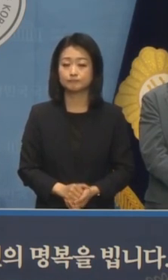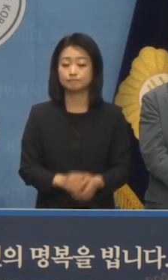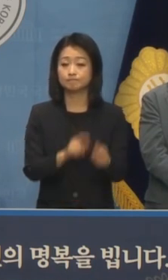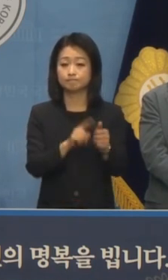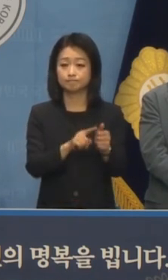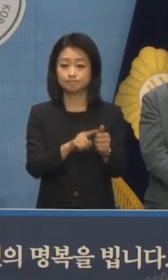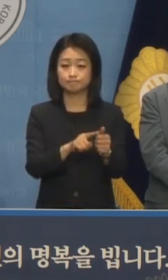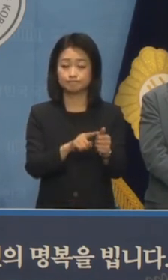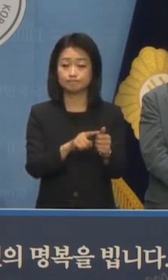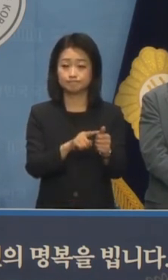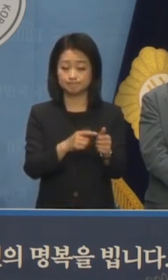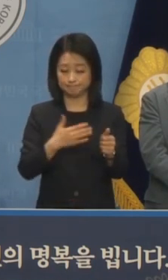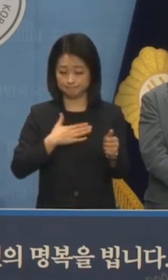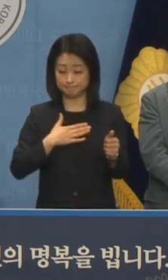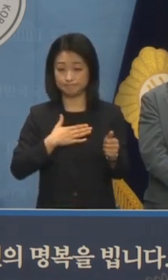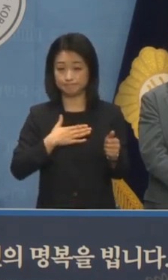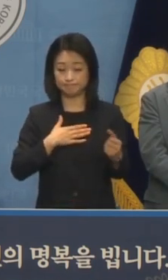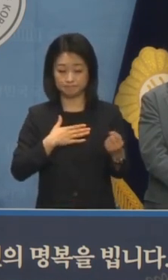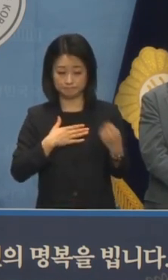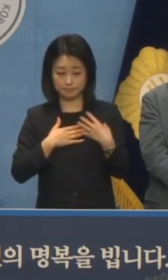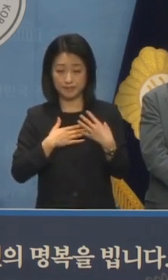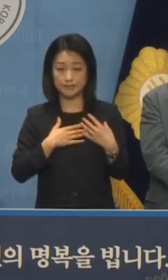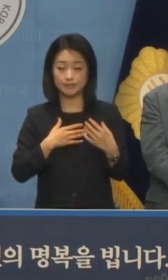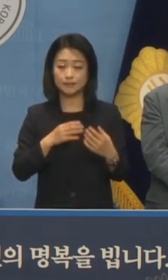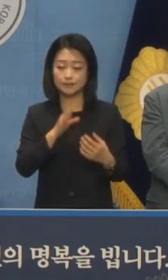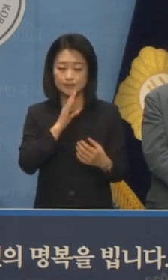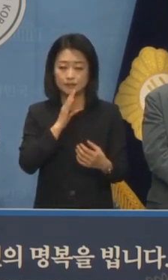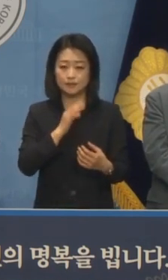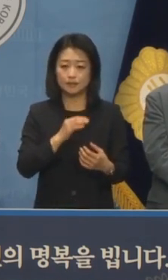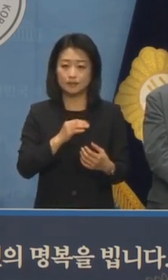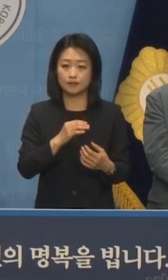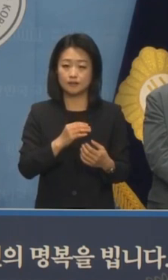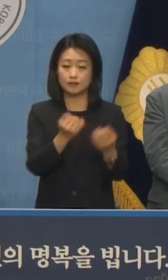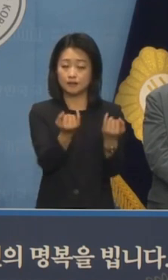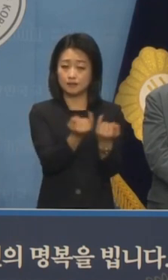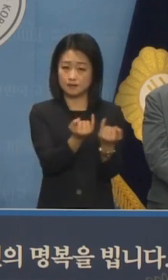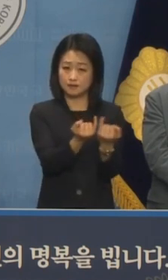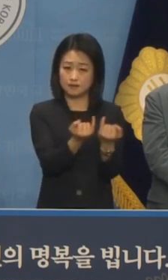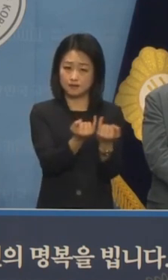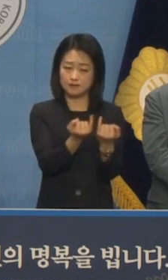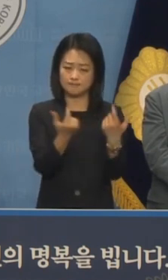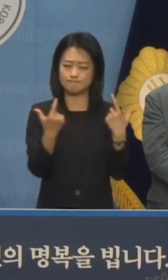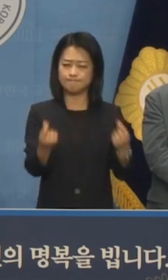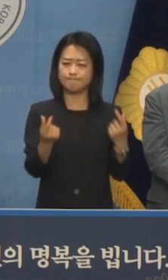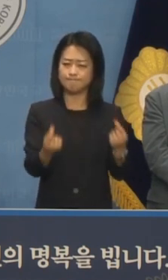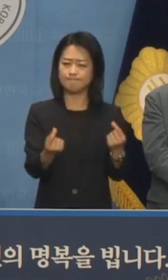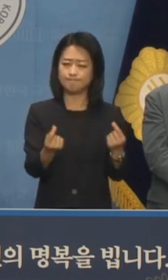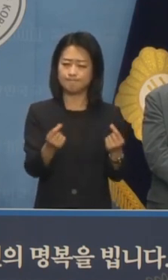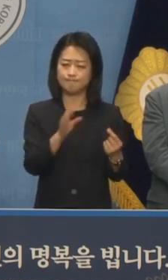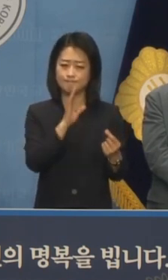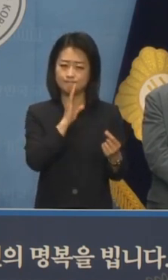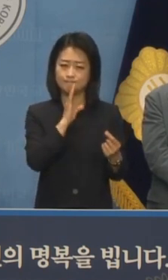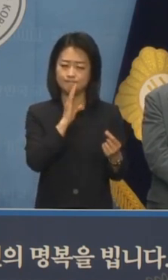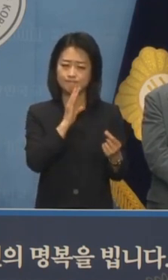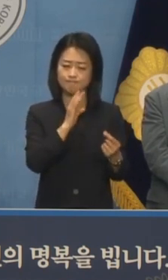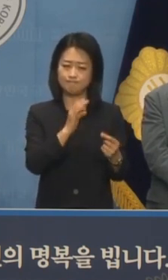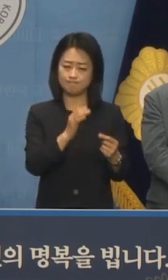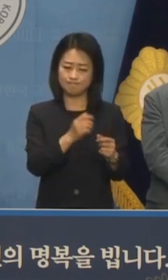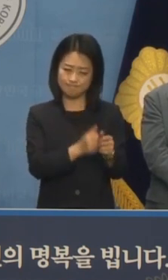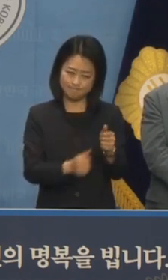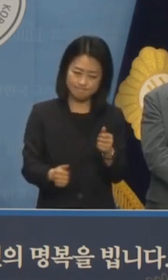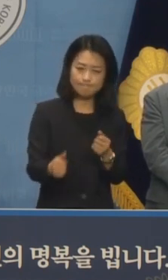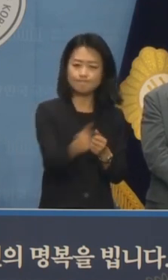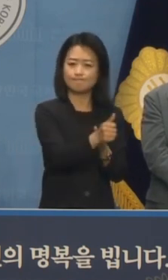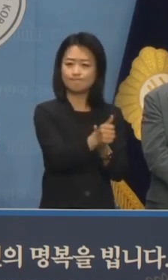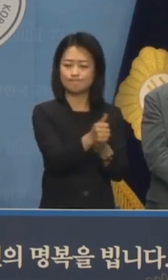고인은 살아생전 제게는 큰 힘이 되어준 여장부의 성격을 지닌 분이셨습니다.